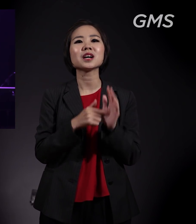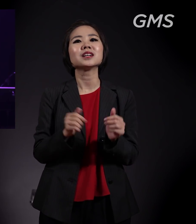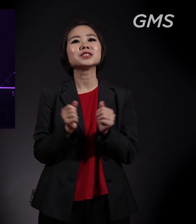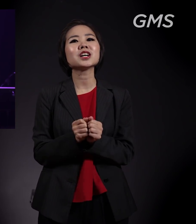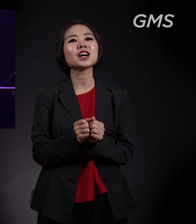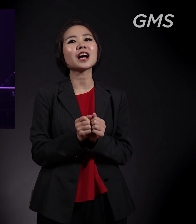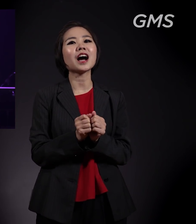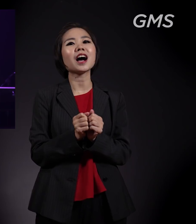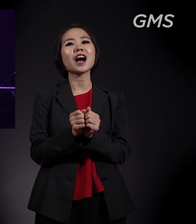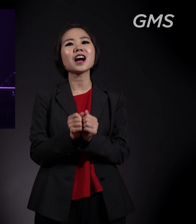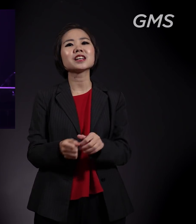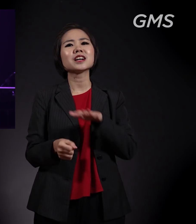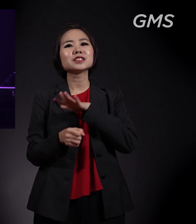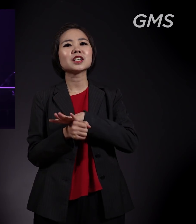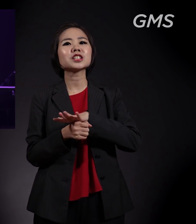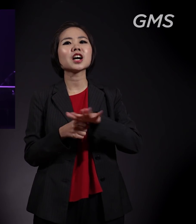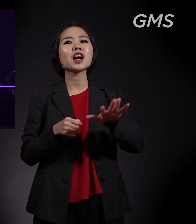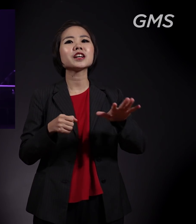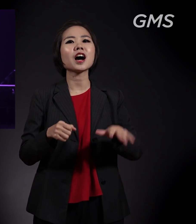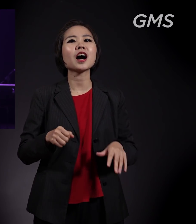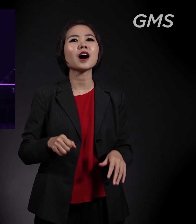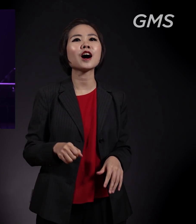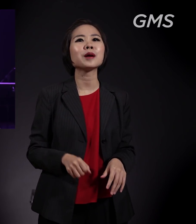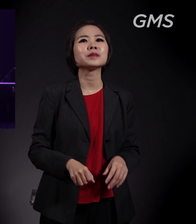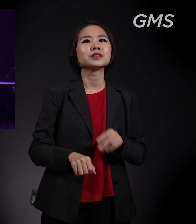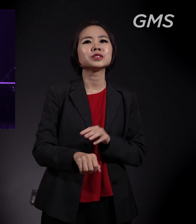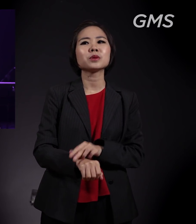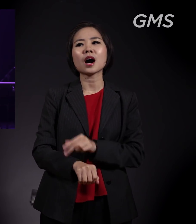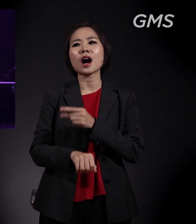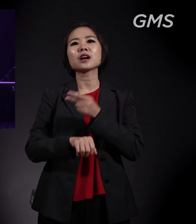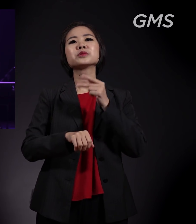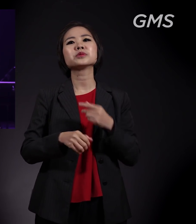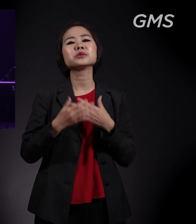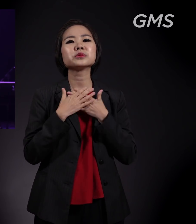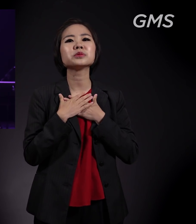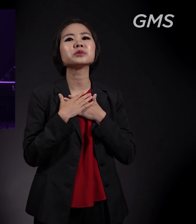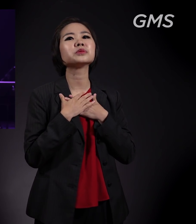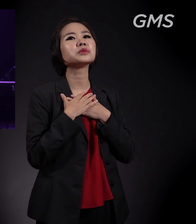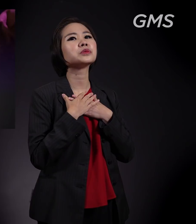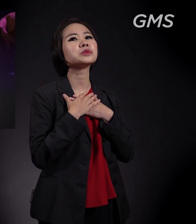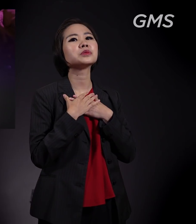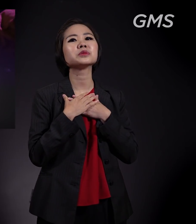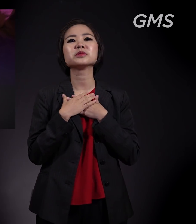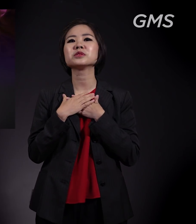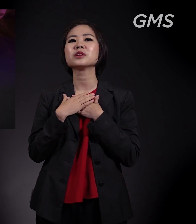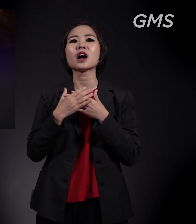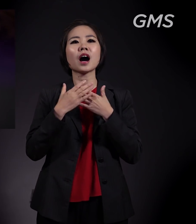Yesus dengan segenap jiwaku.